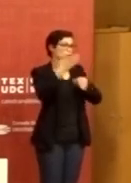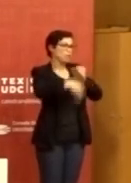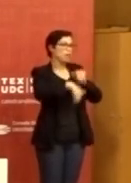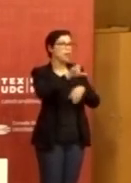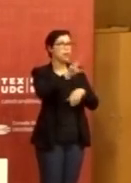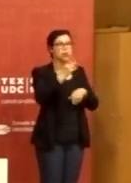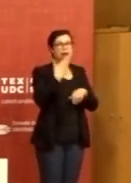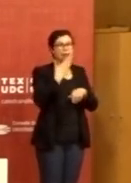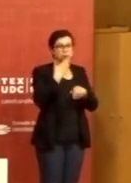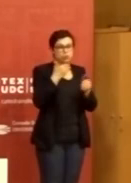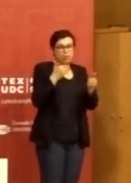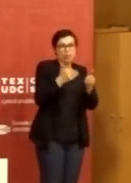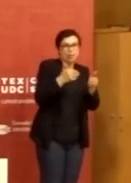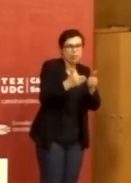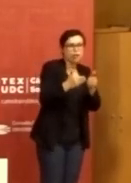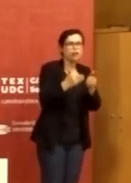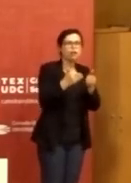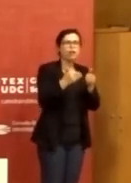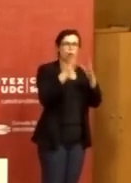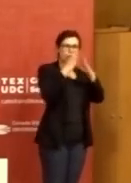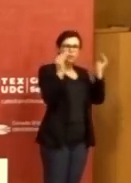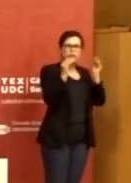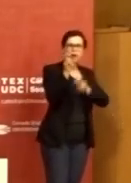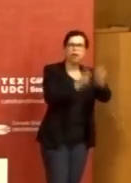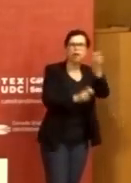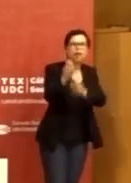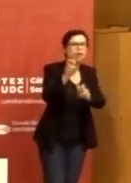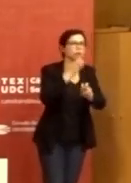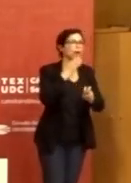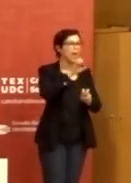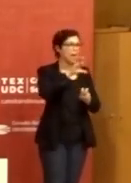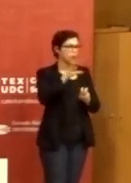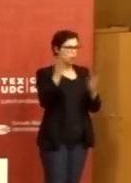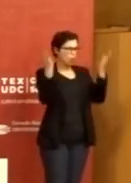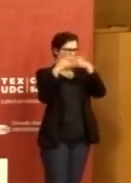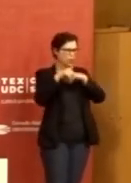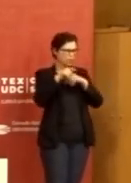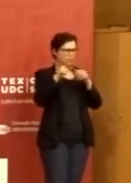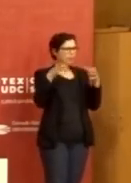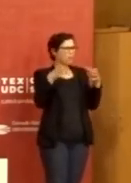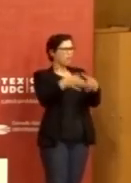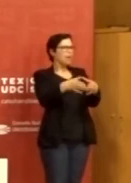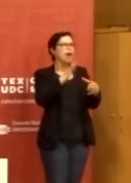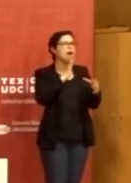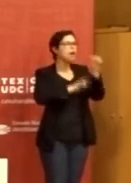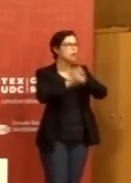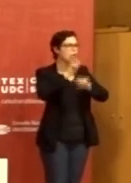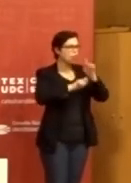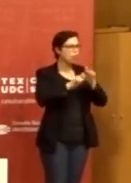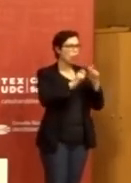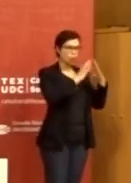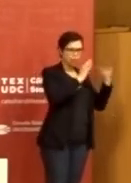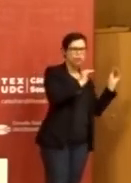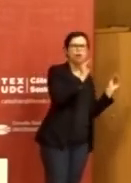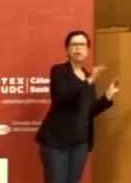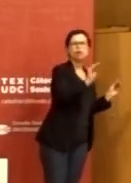años y que no están en la ESO formal, para que también puedan beneficiarse